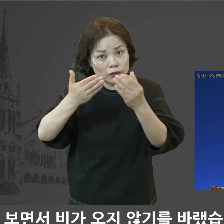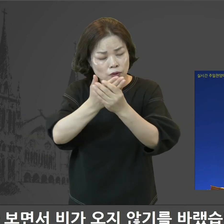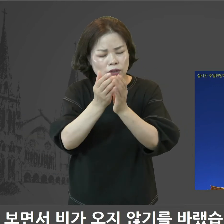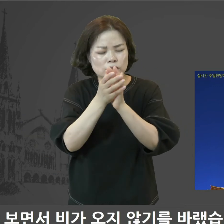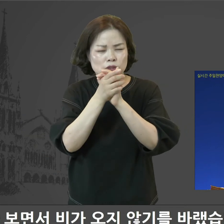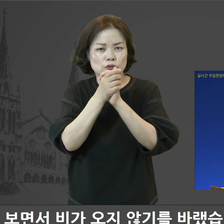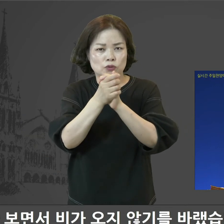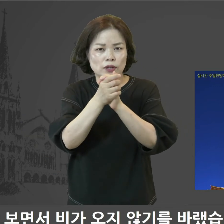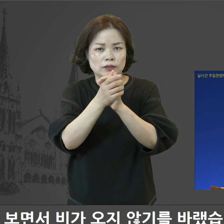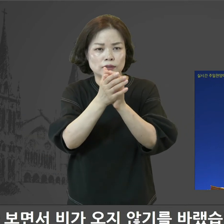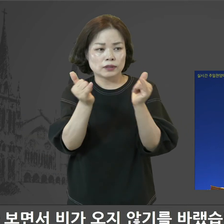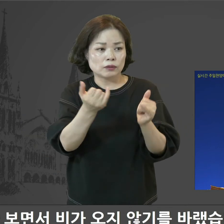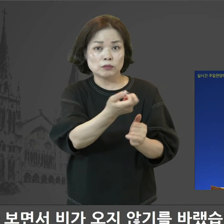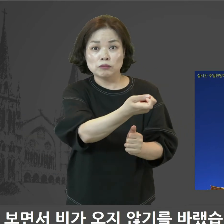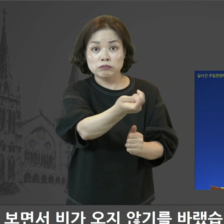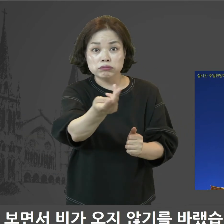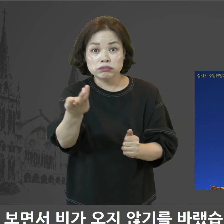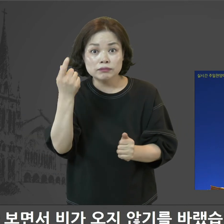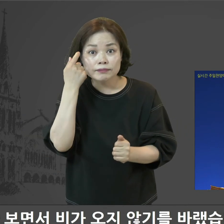기도하는 사람이 과연 얼마나 될까요?